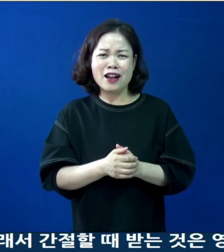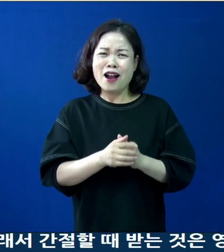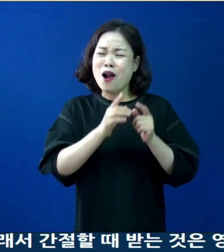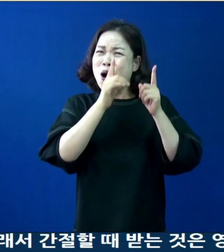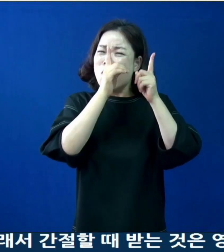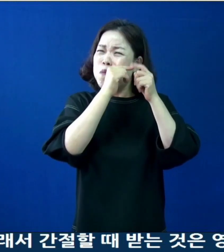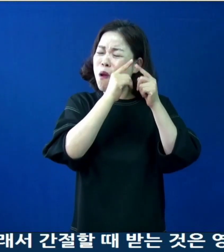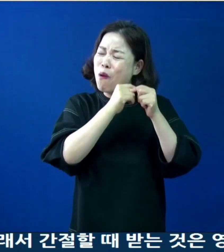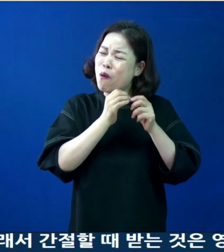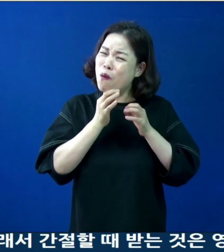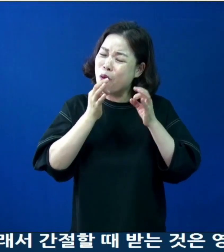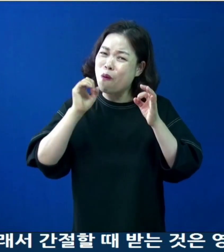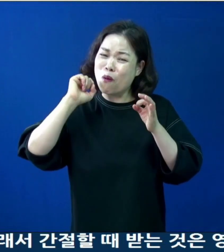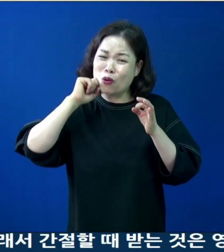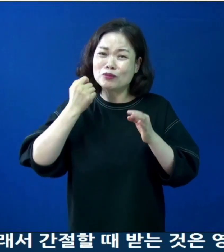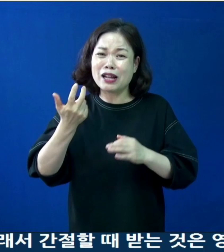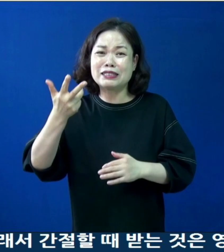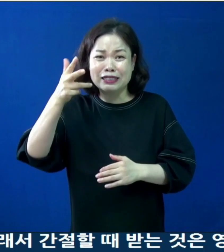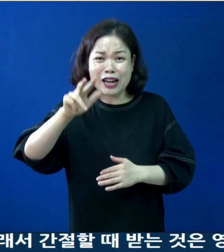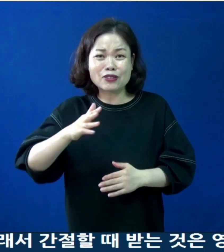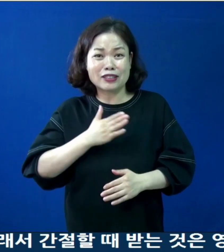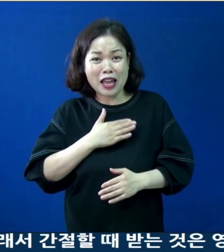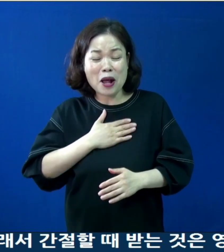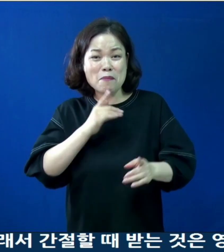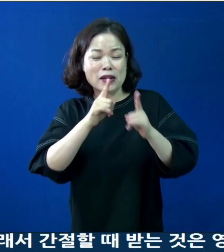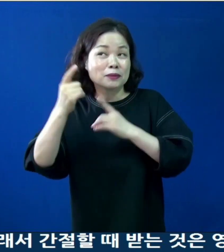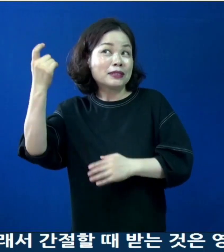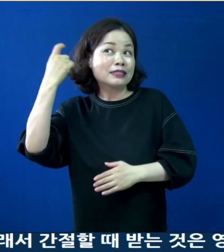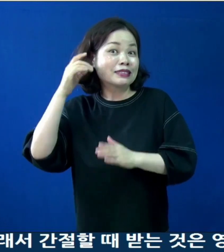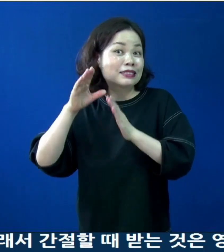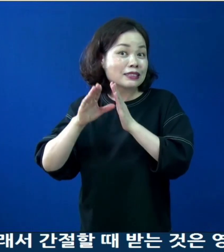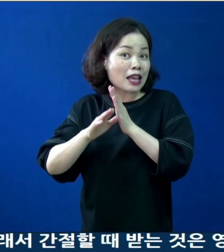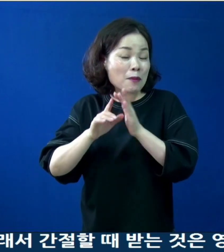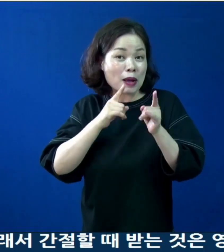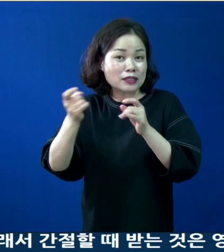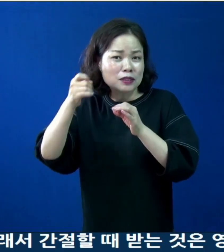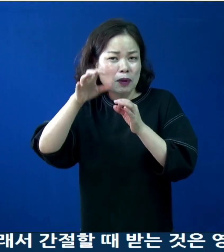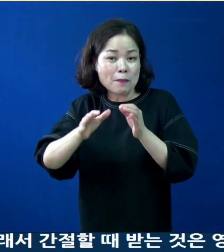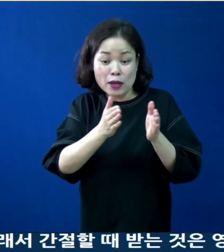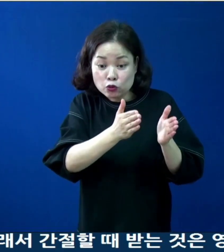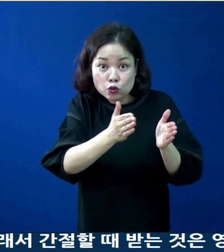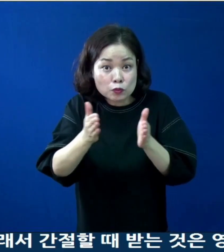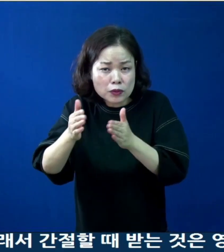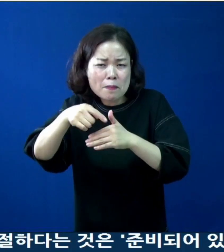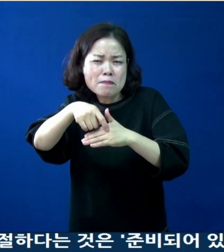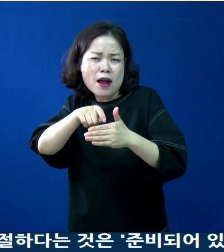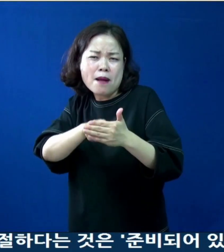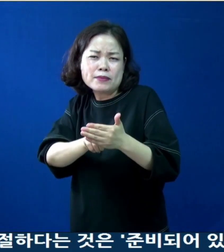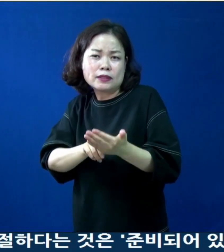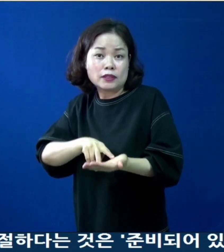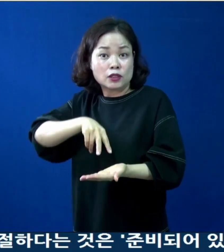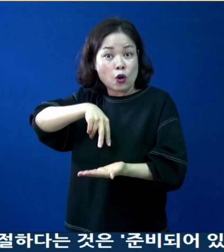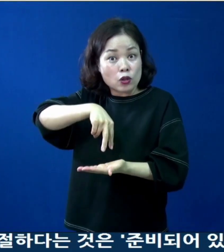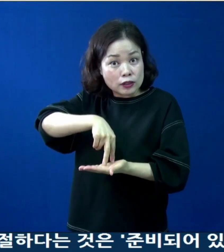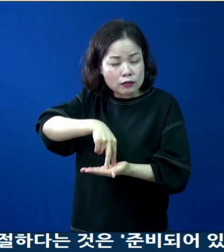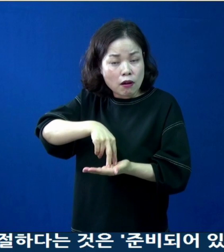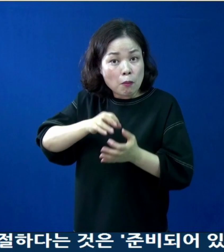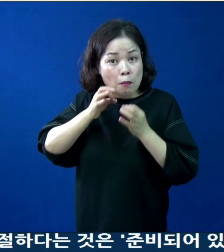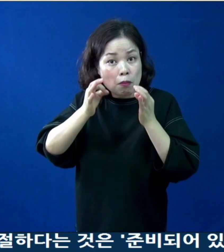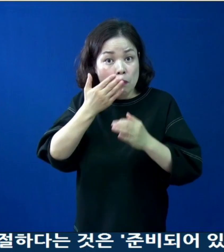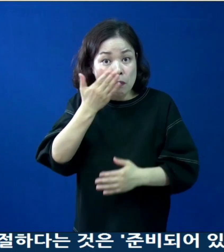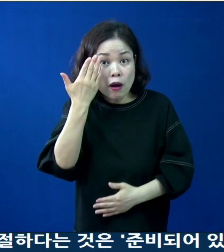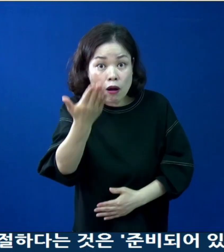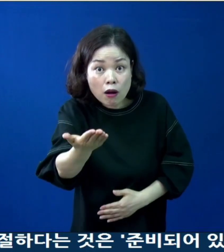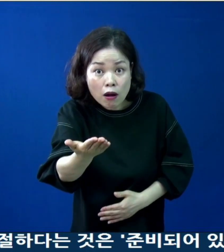매일 간절하기는 좀 어렵다 하더라도 내가 말씀을 들을 때 그 말씀 앞에 준비된 마음으로 서 있는 것, 이건 가능하지